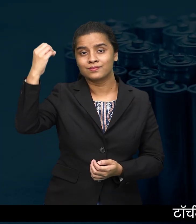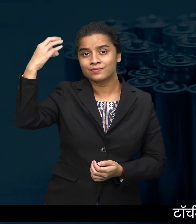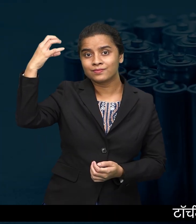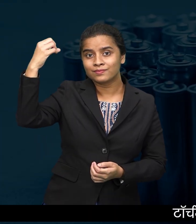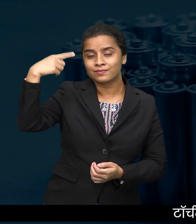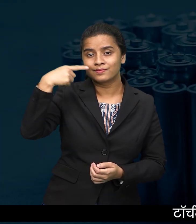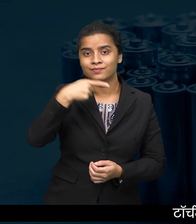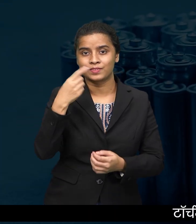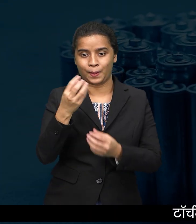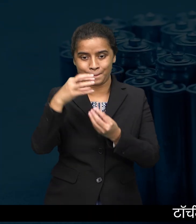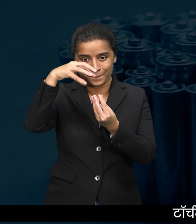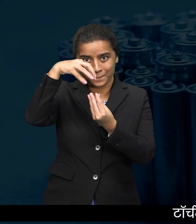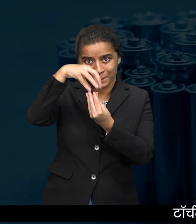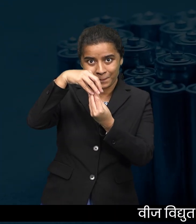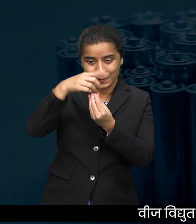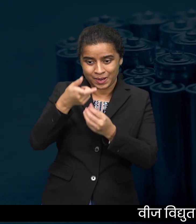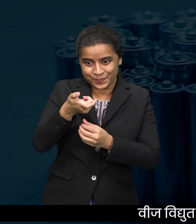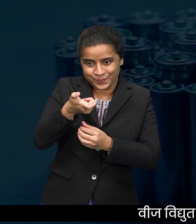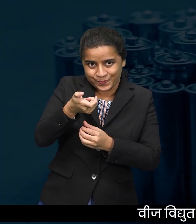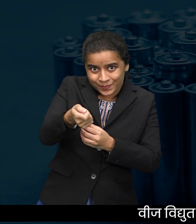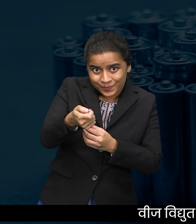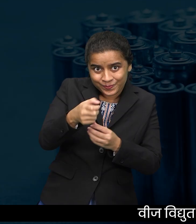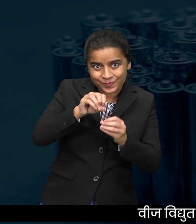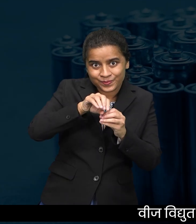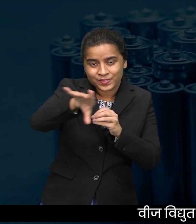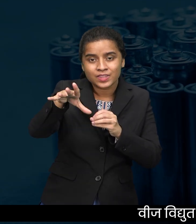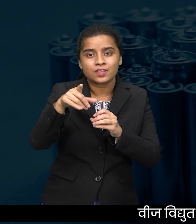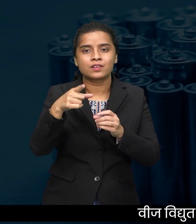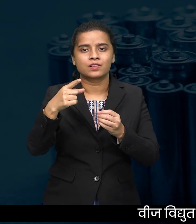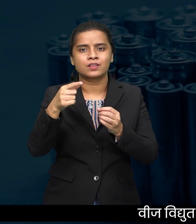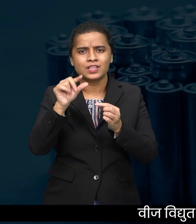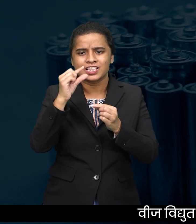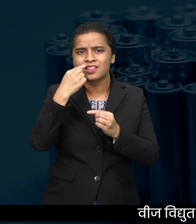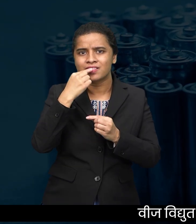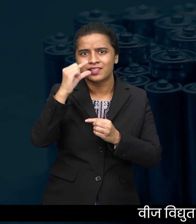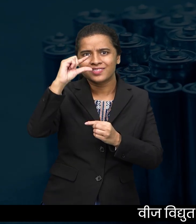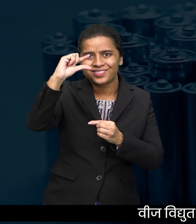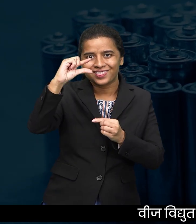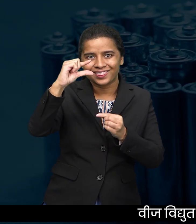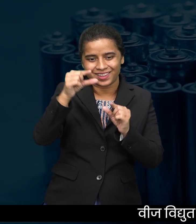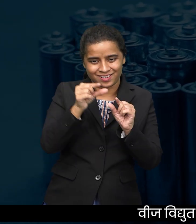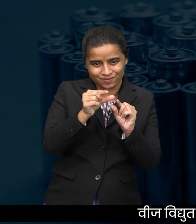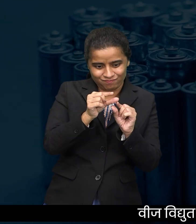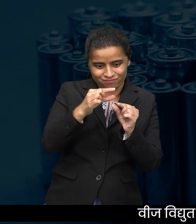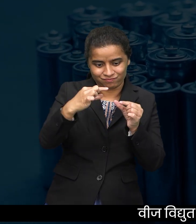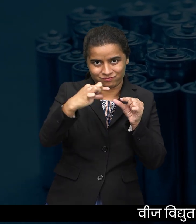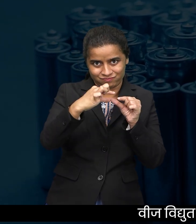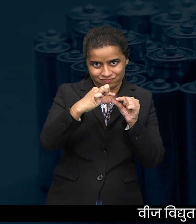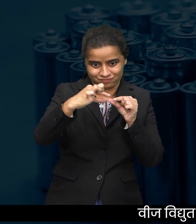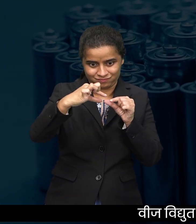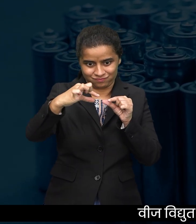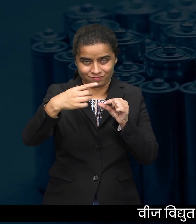टॉर्चमधील बल्बला वीज विद्युत घटाद्वारे पुरवली जाते.